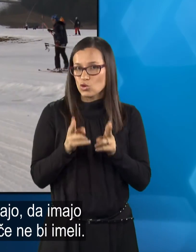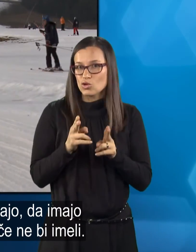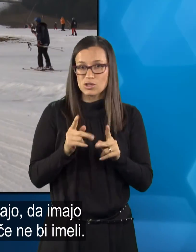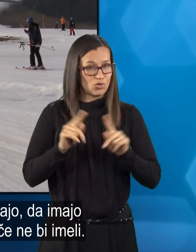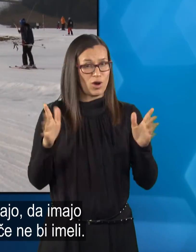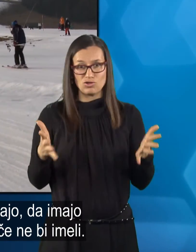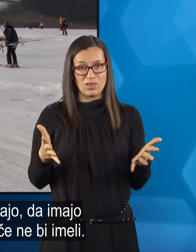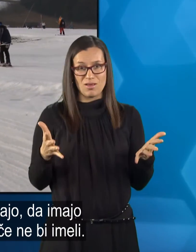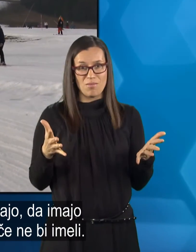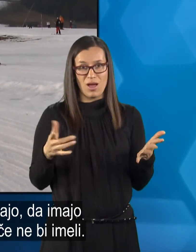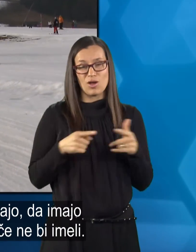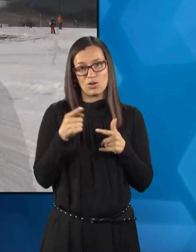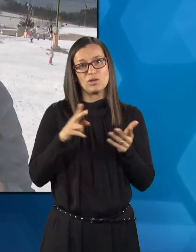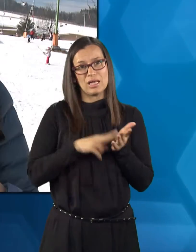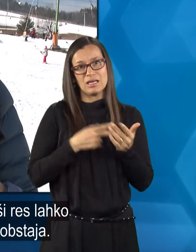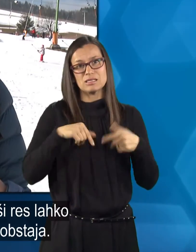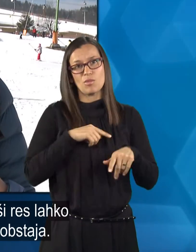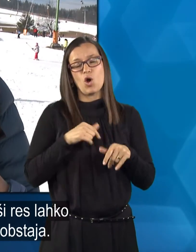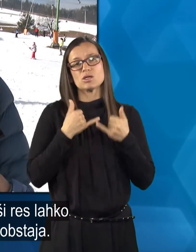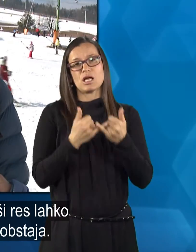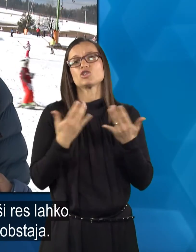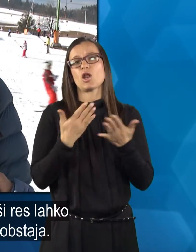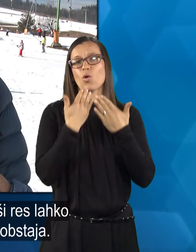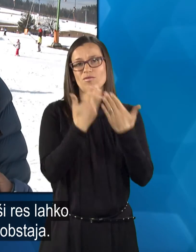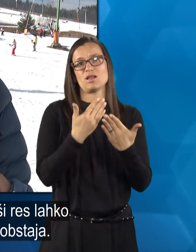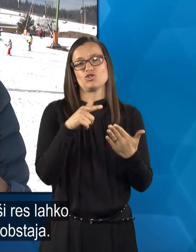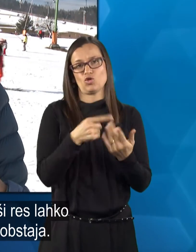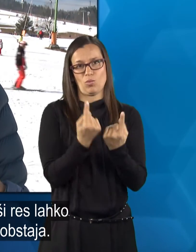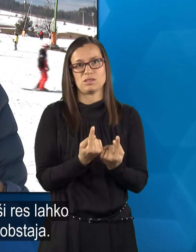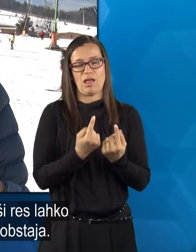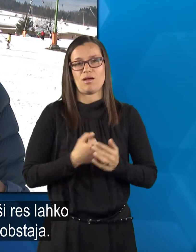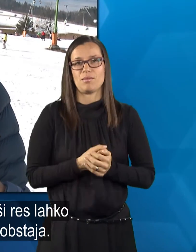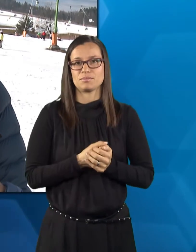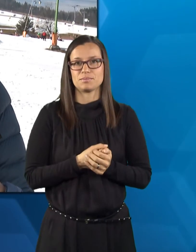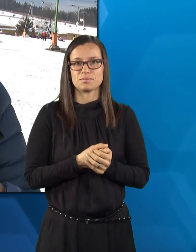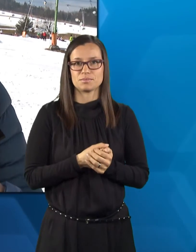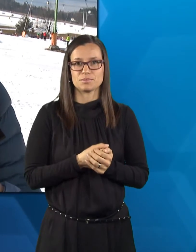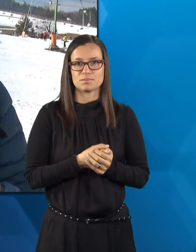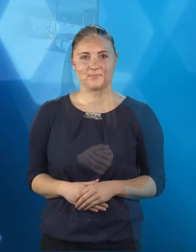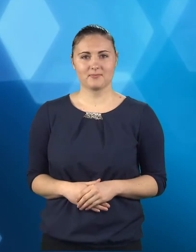drugače ne bi imeli. Tako da res smo starši lahko hvaležni, da to obstaja.